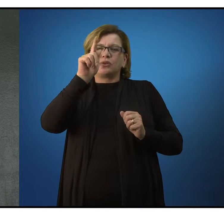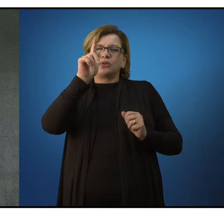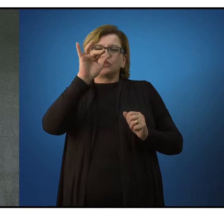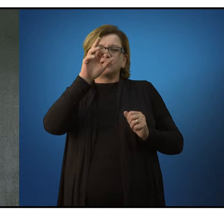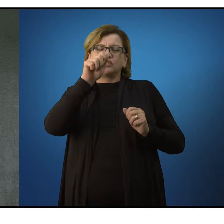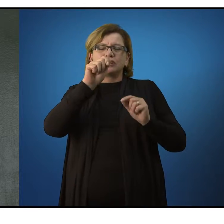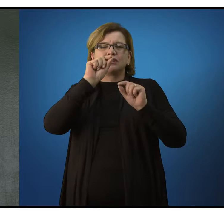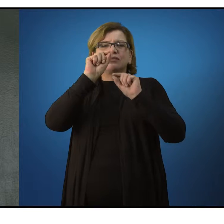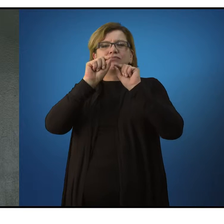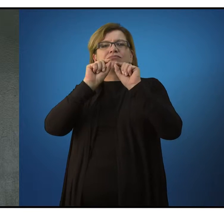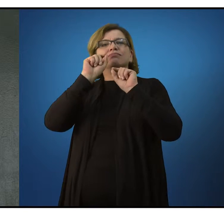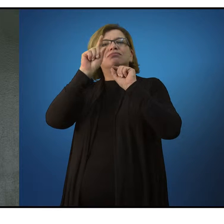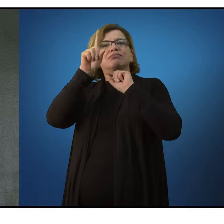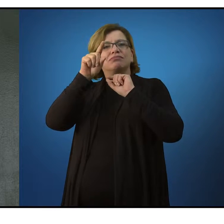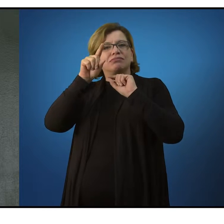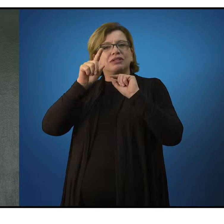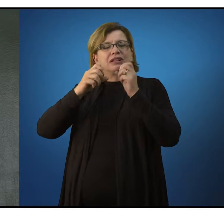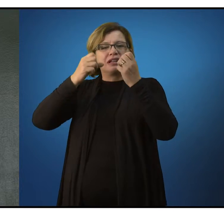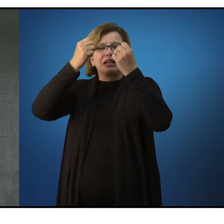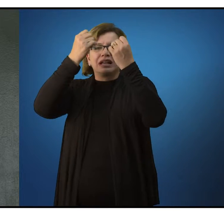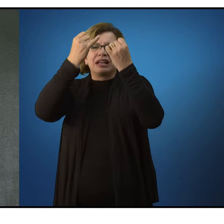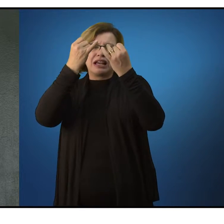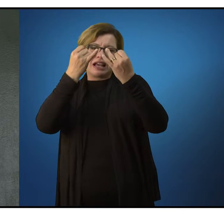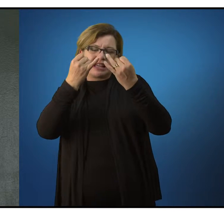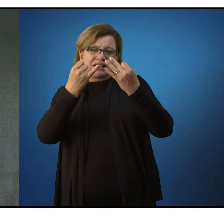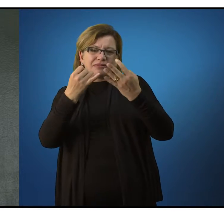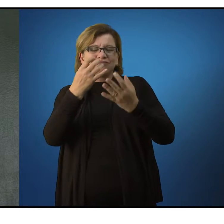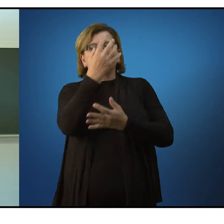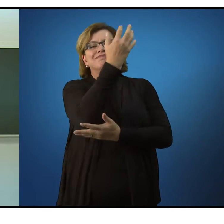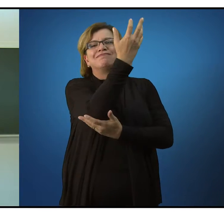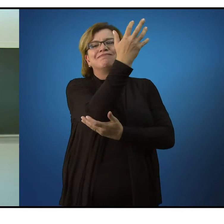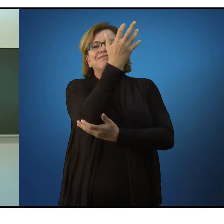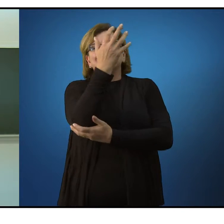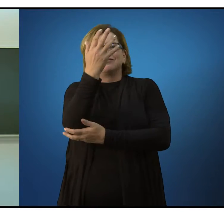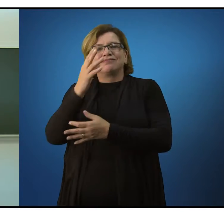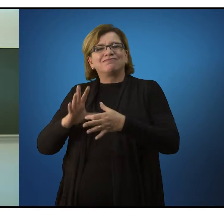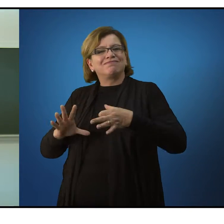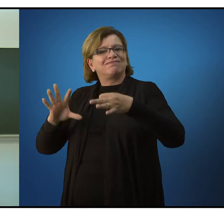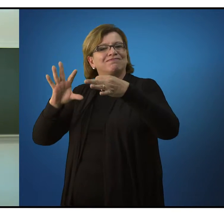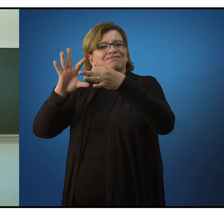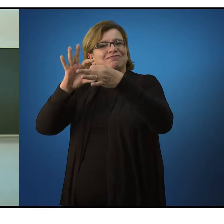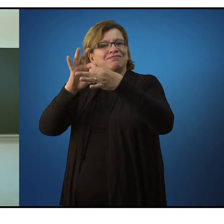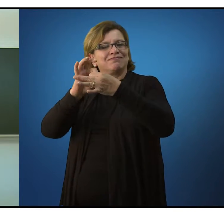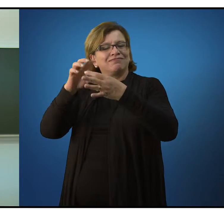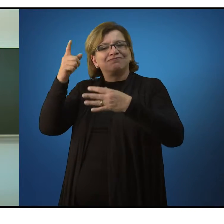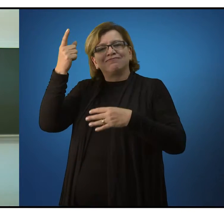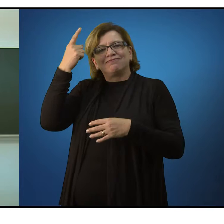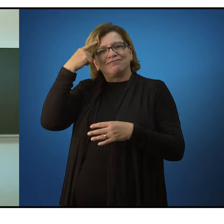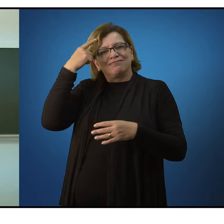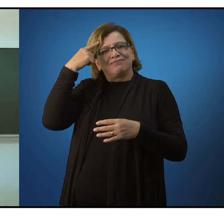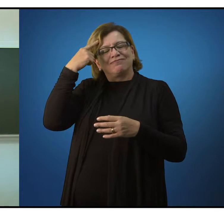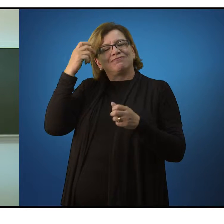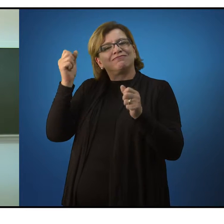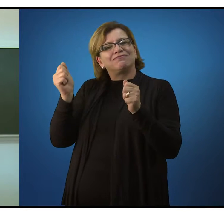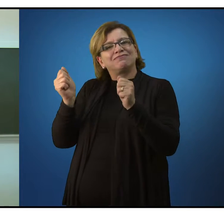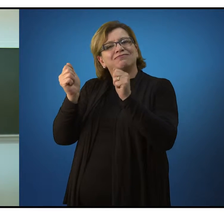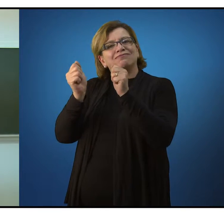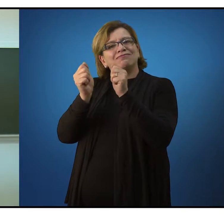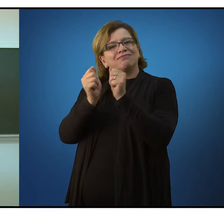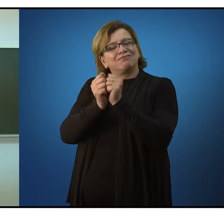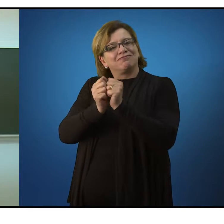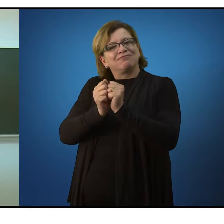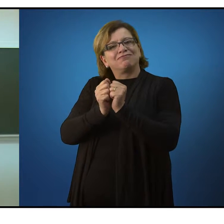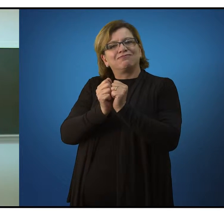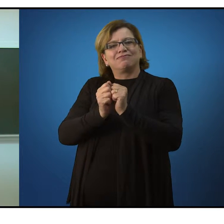O que é cosmologia? É uma relação de um universo racionalizado, de um universo